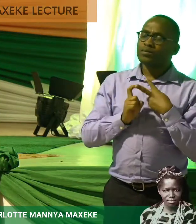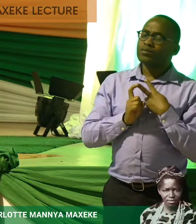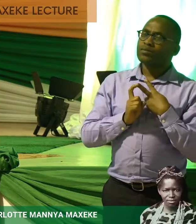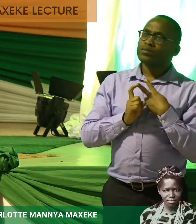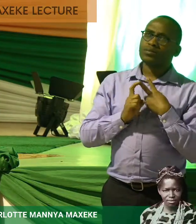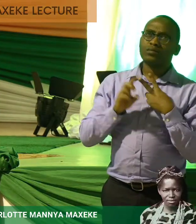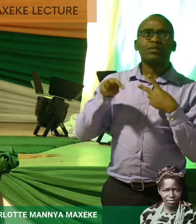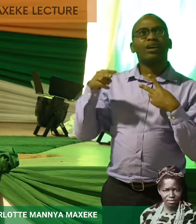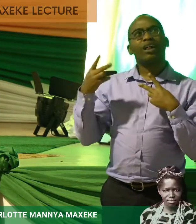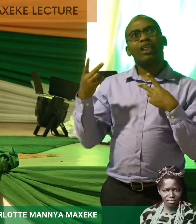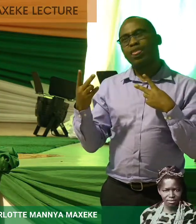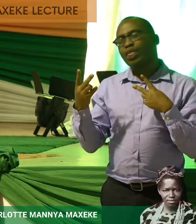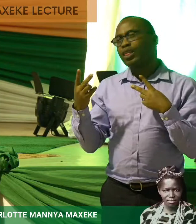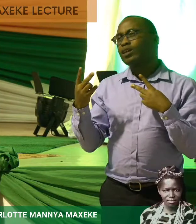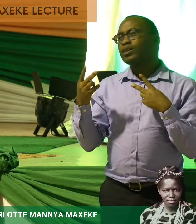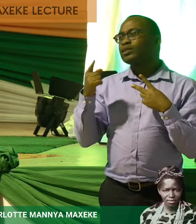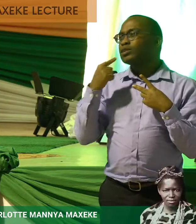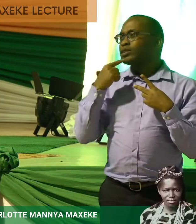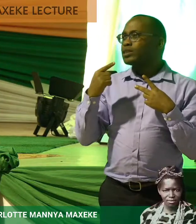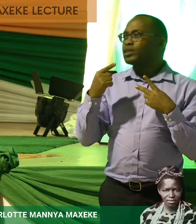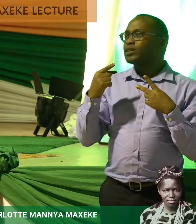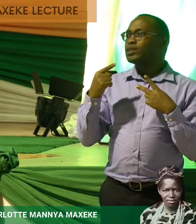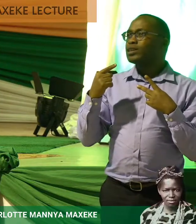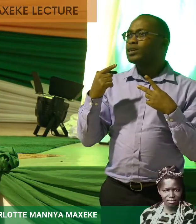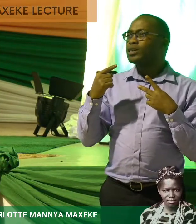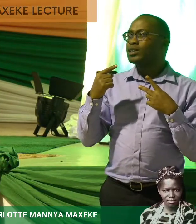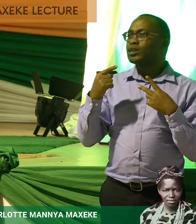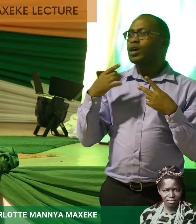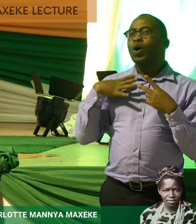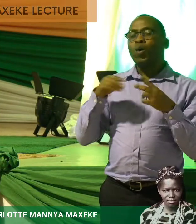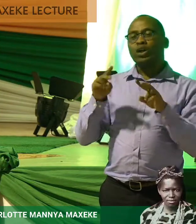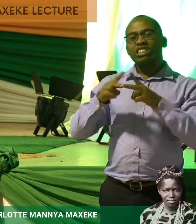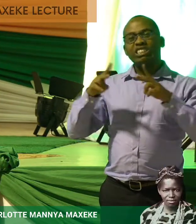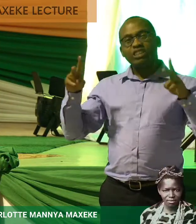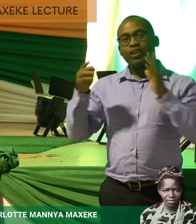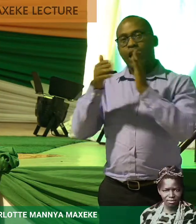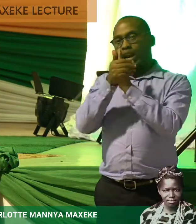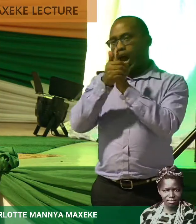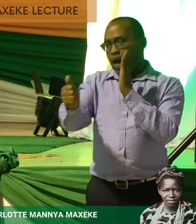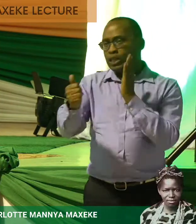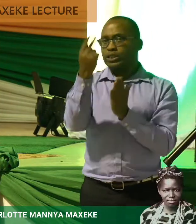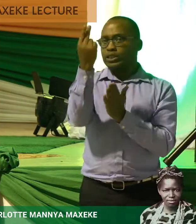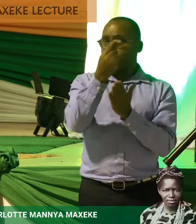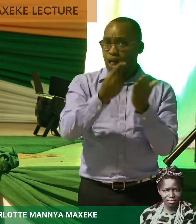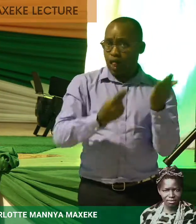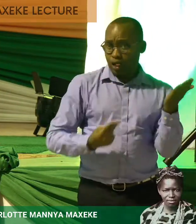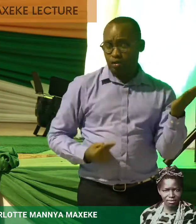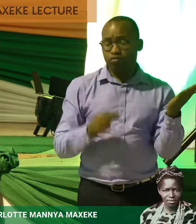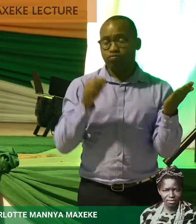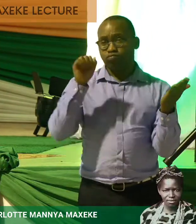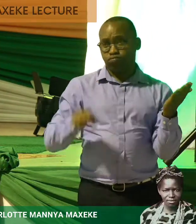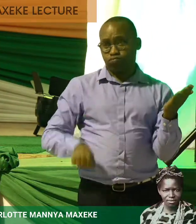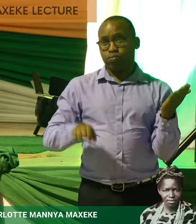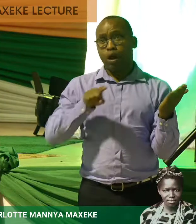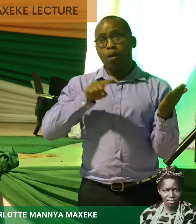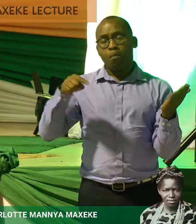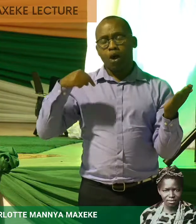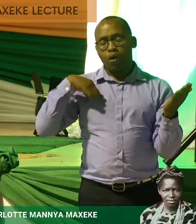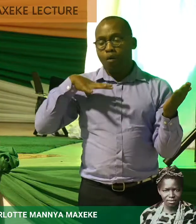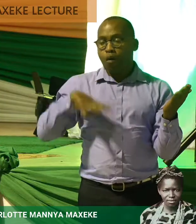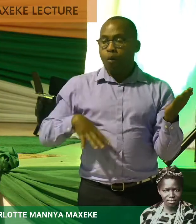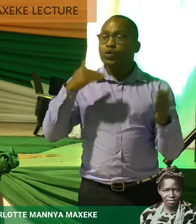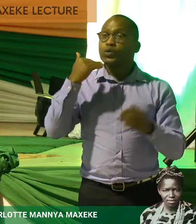uyokufunda babe nezazi neziqu zento ze-arts and culture. Kodwa